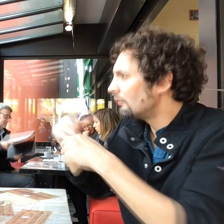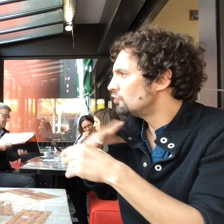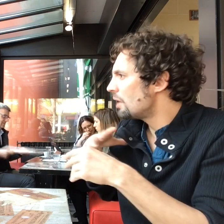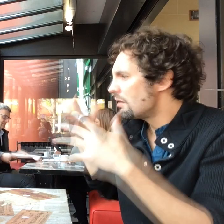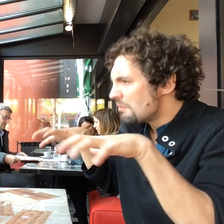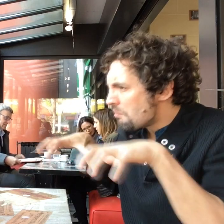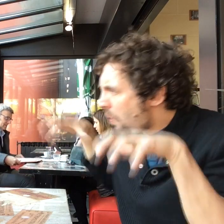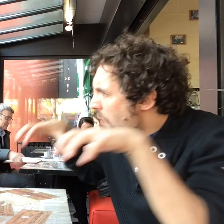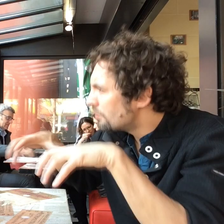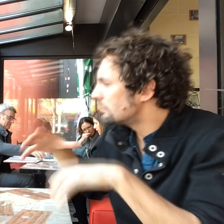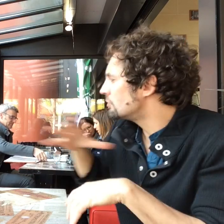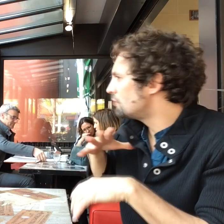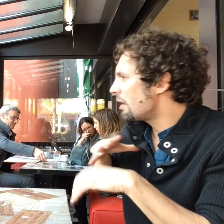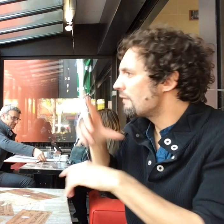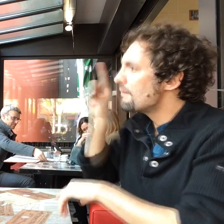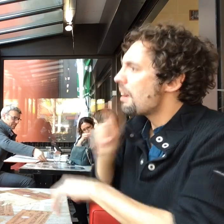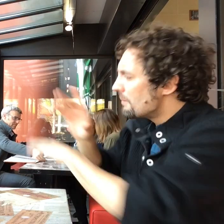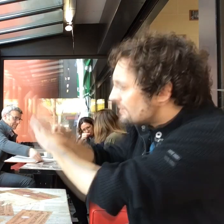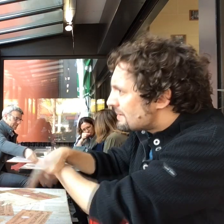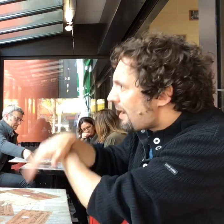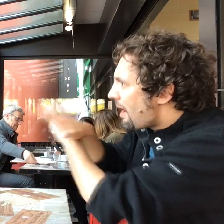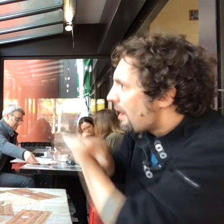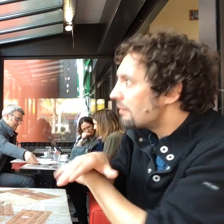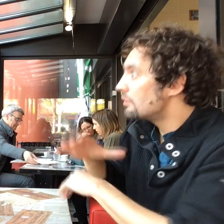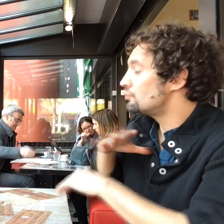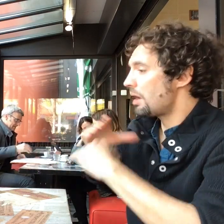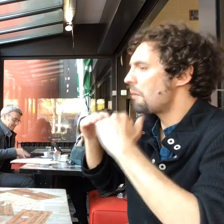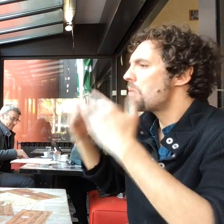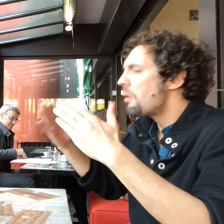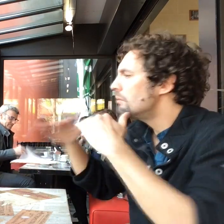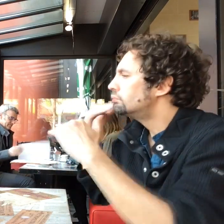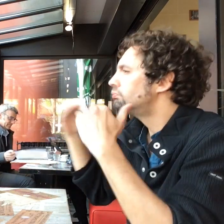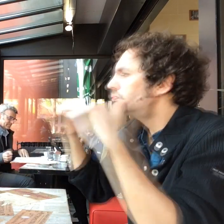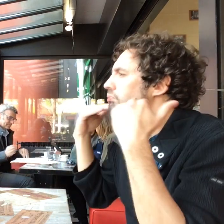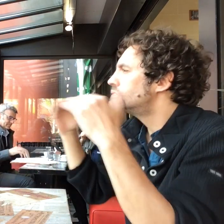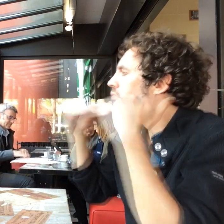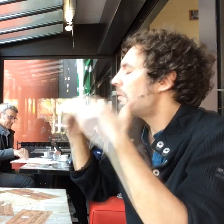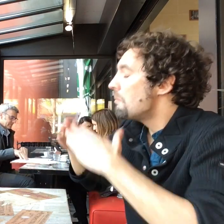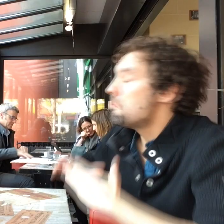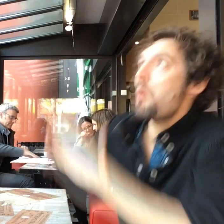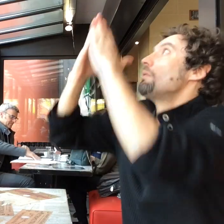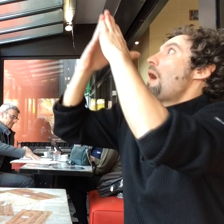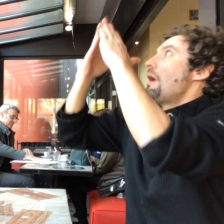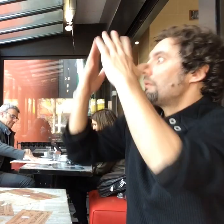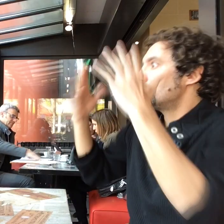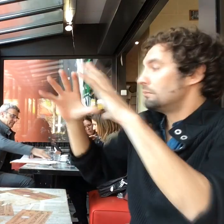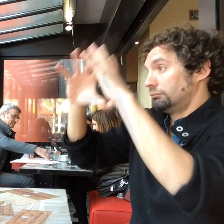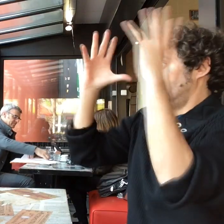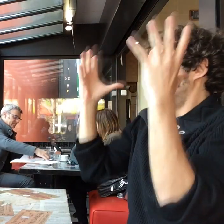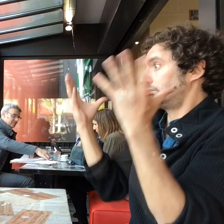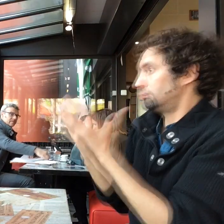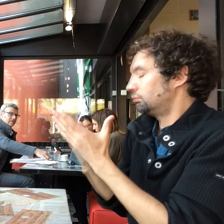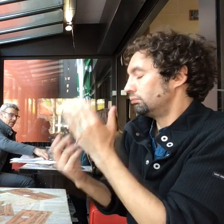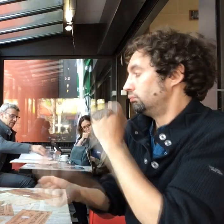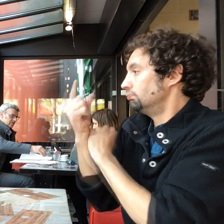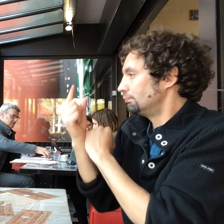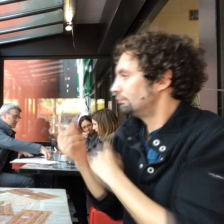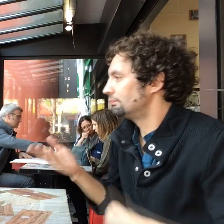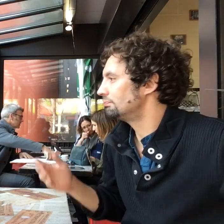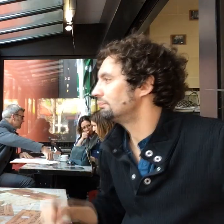non, c'est du récit gestuel très imagé qui te donne l'impression que t'es au cinéma Avec des plans larges, des plans serrés, des ralentis Et on va l'utiliser quand